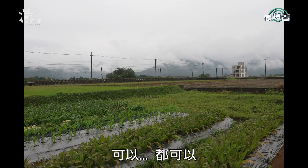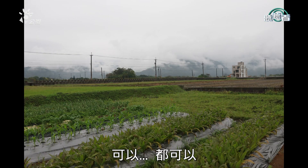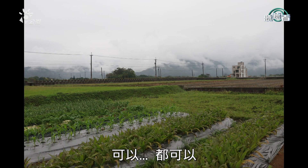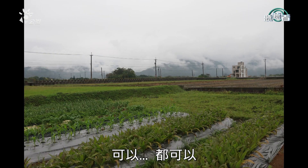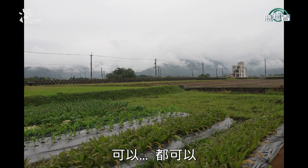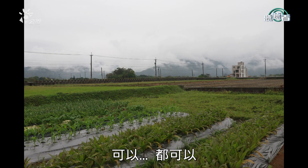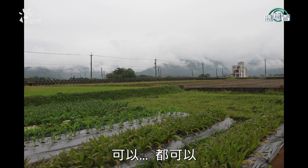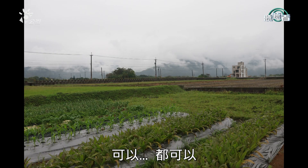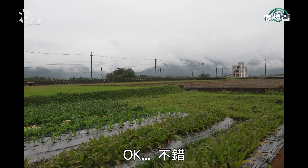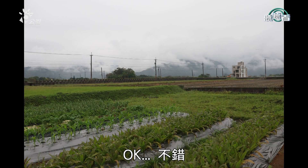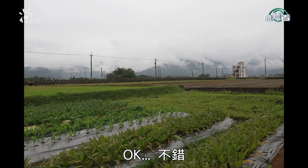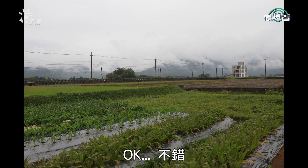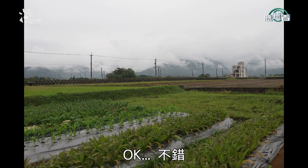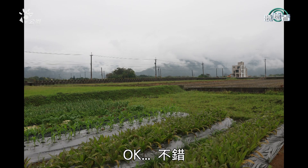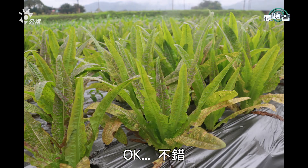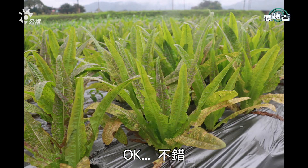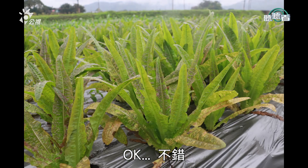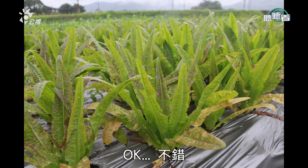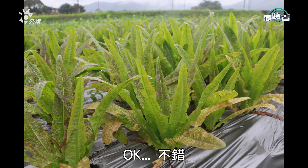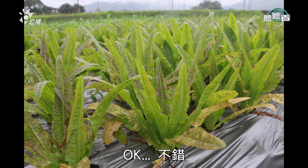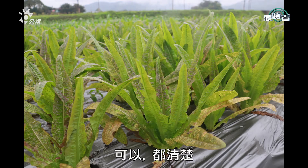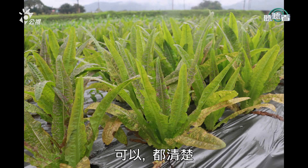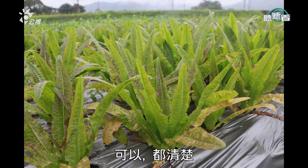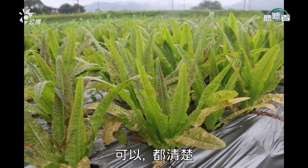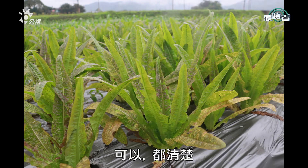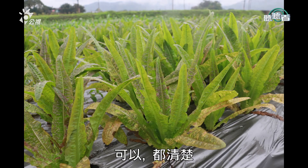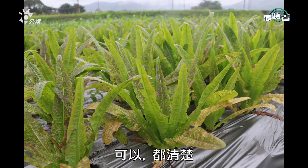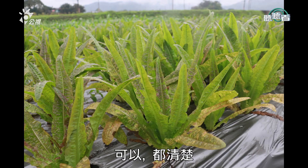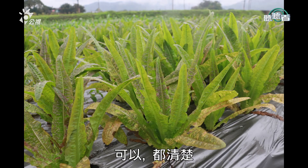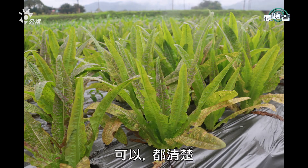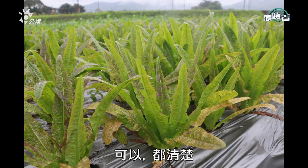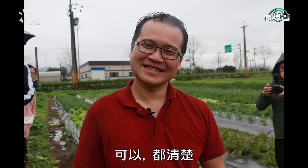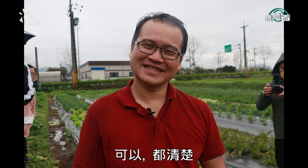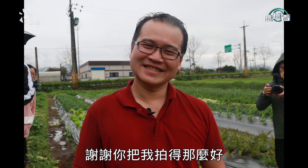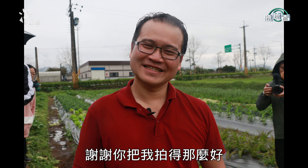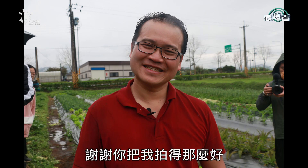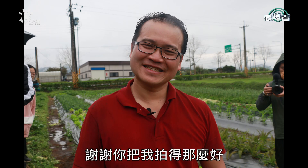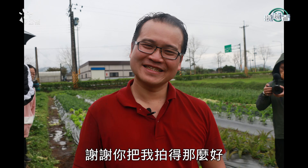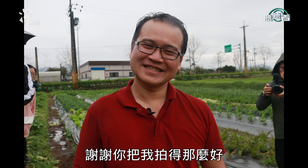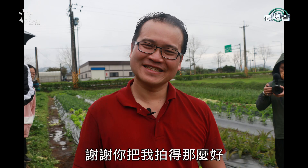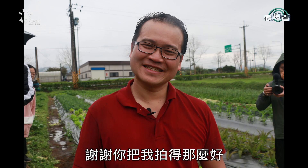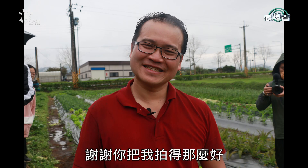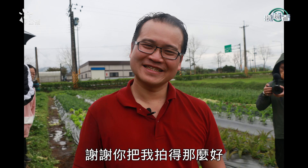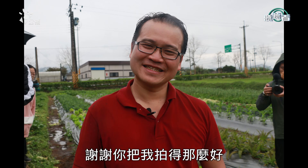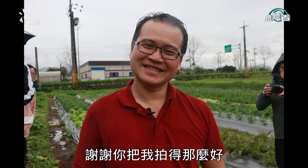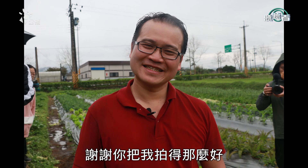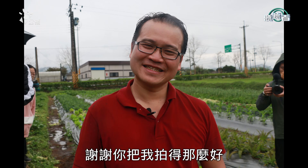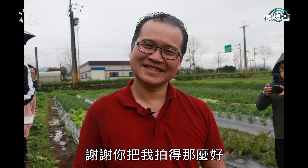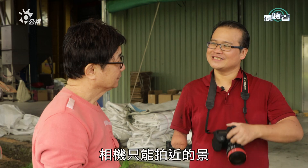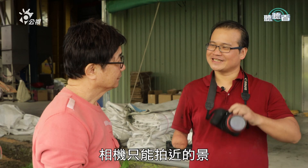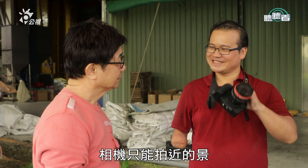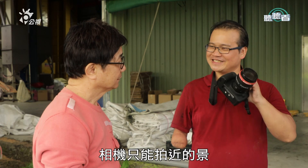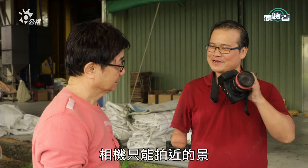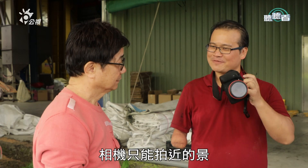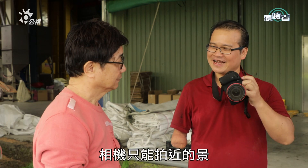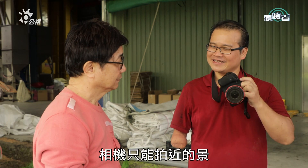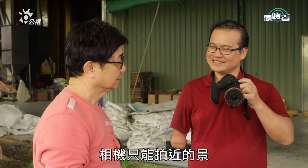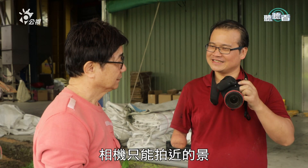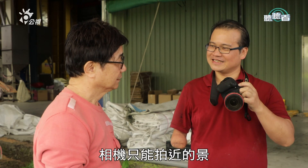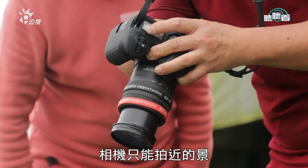可以，可以，可以，都可以。OK，OK，、OK, OK, 不错，可以，都清楚。谢谢你把我拍得那么好。相机只能拍近的